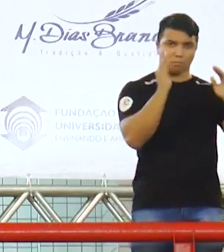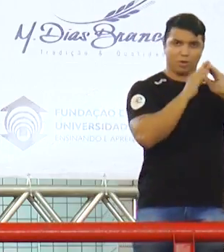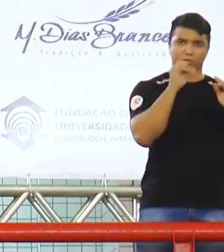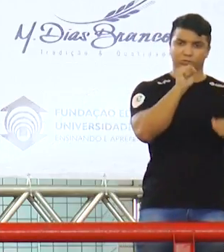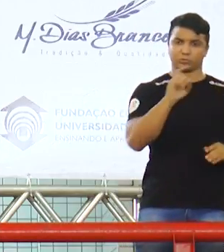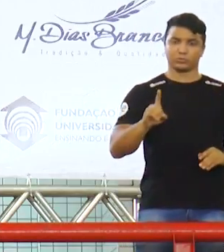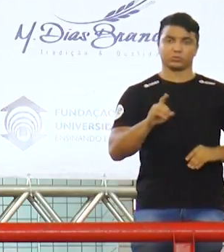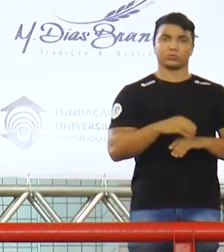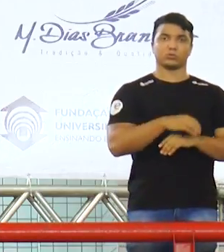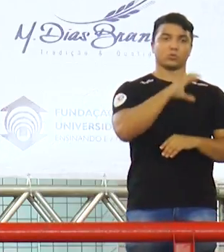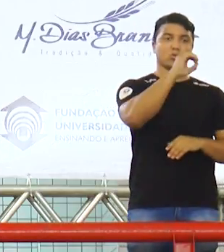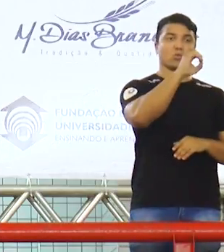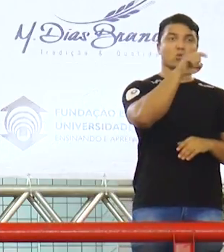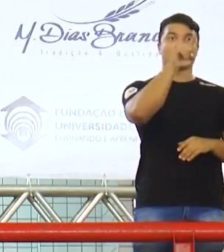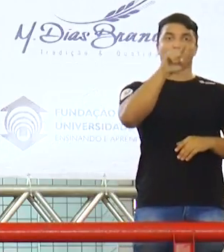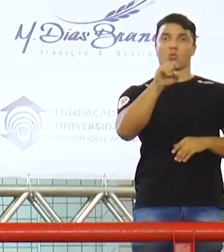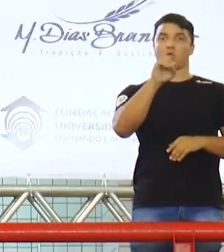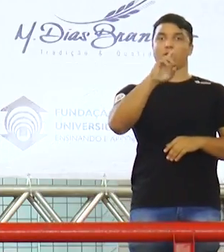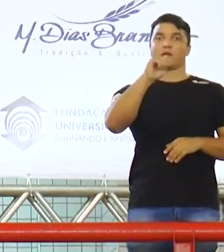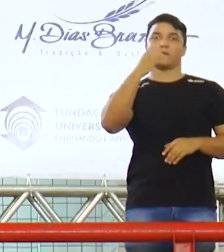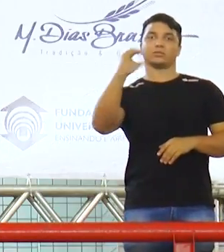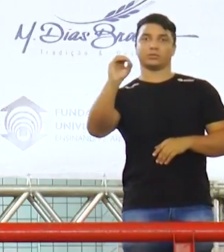pronunciar coração.